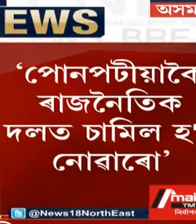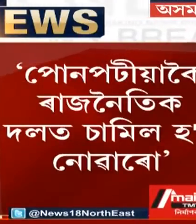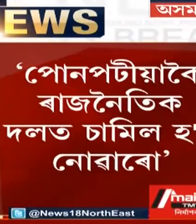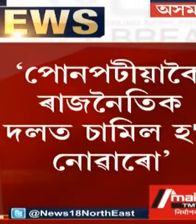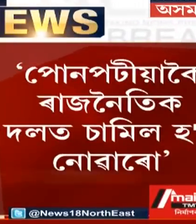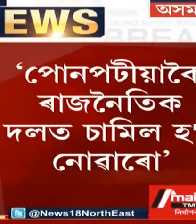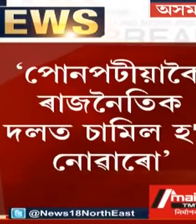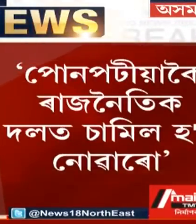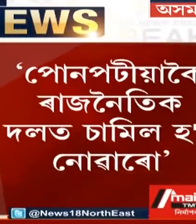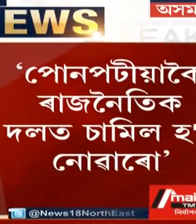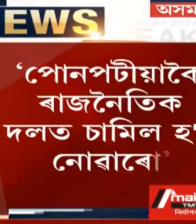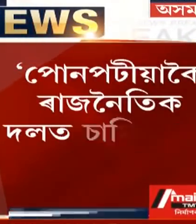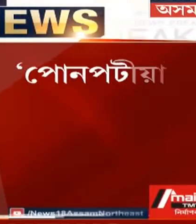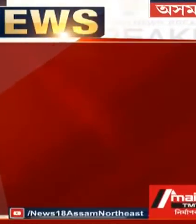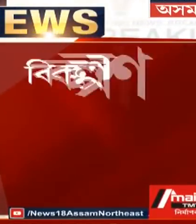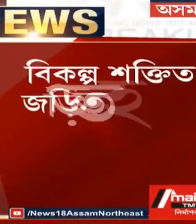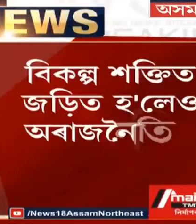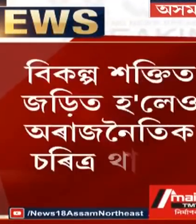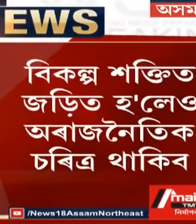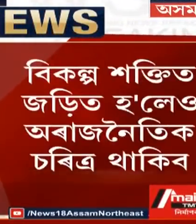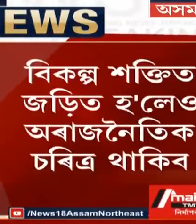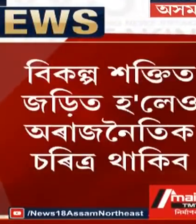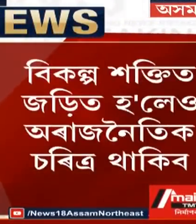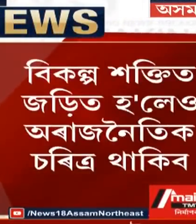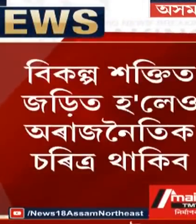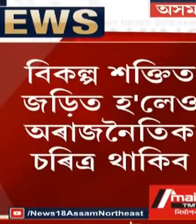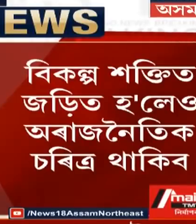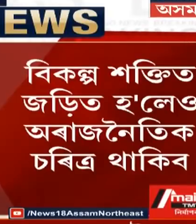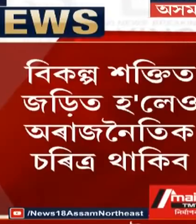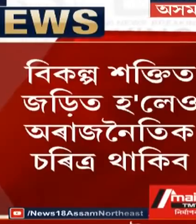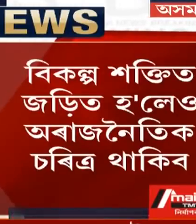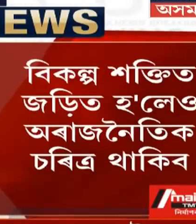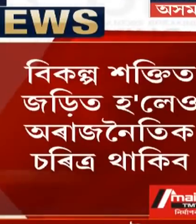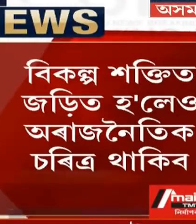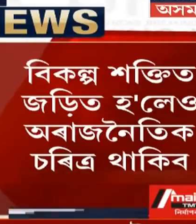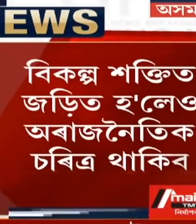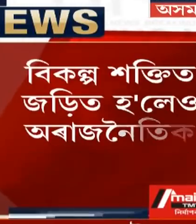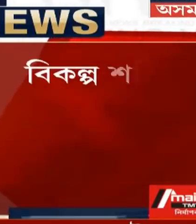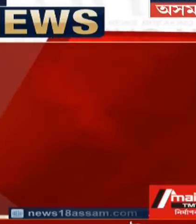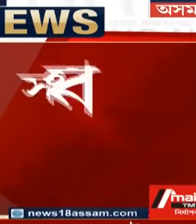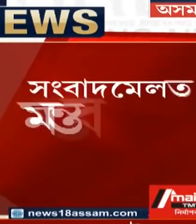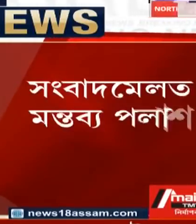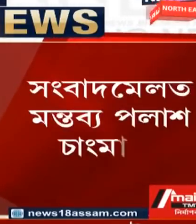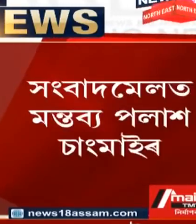করো। গতিকে এই কথা আমি পুনের কইছো আমার মাজত তেনে ধরনে কোনো আমি